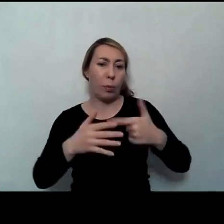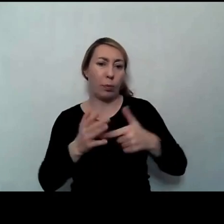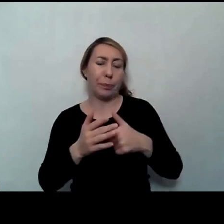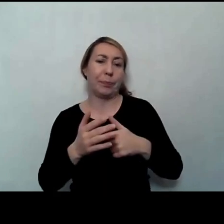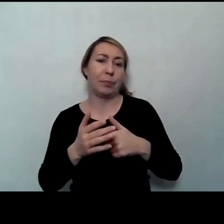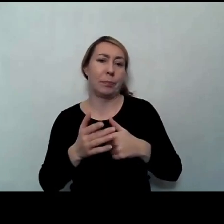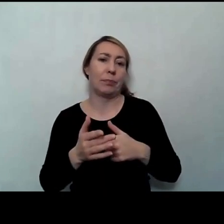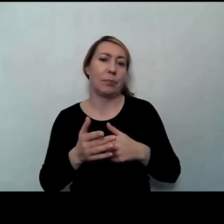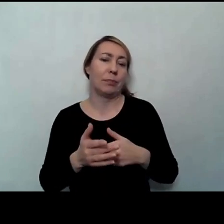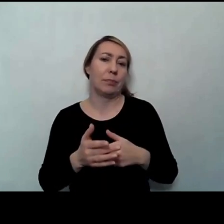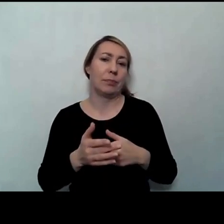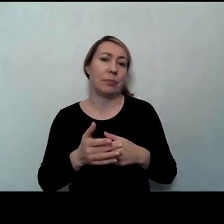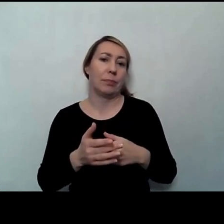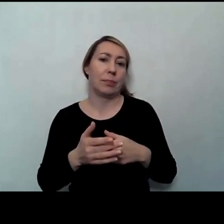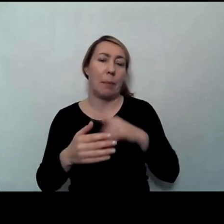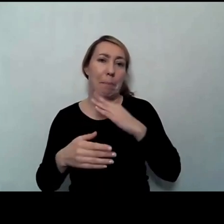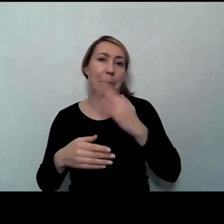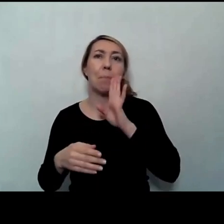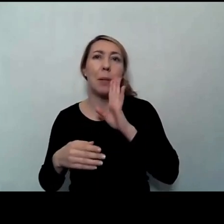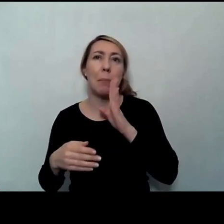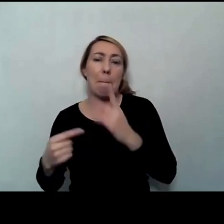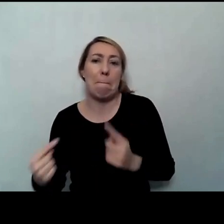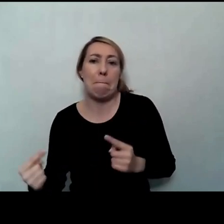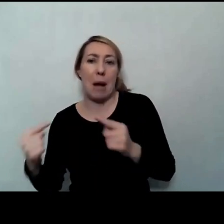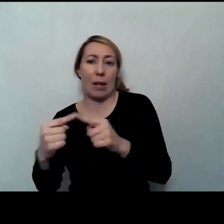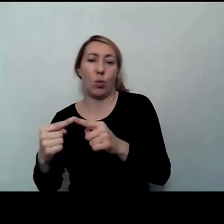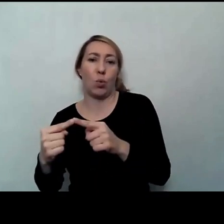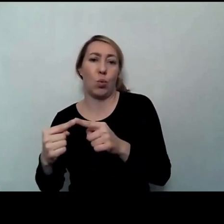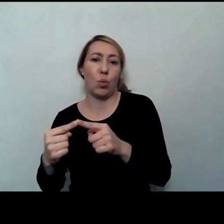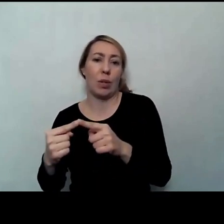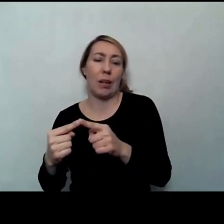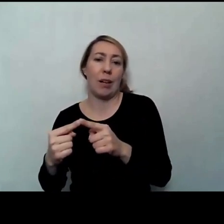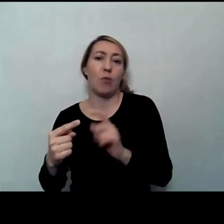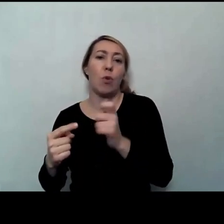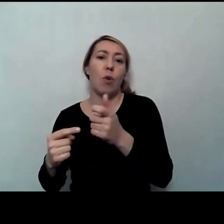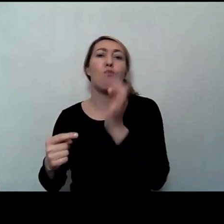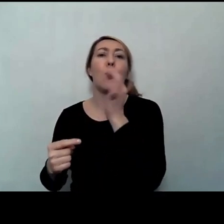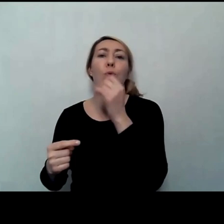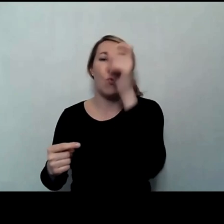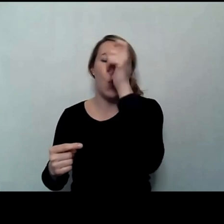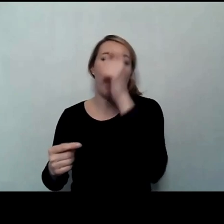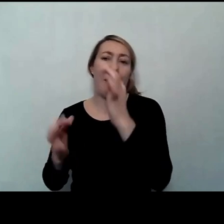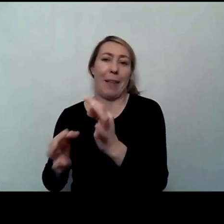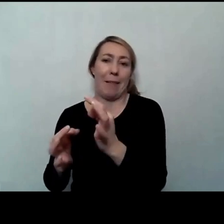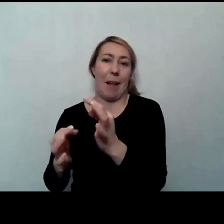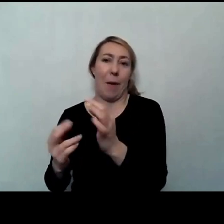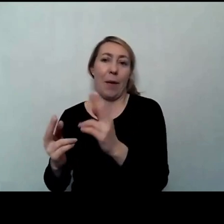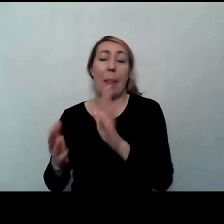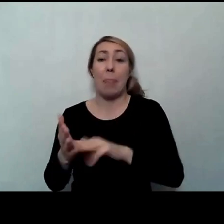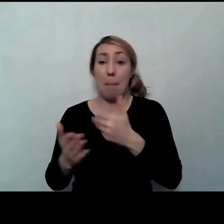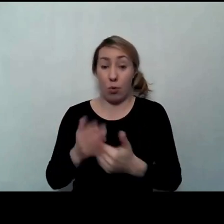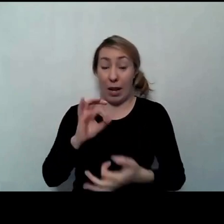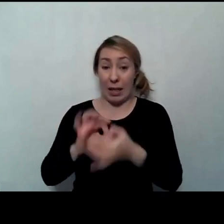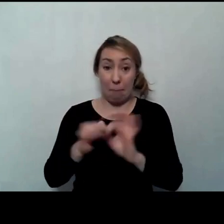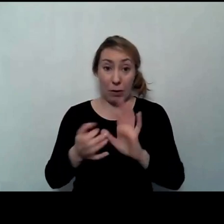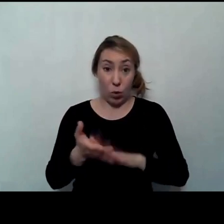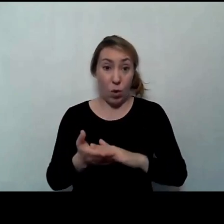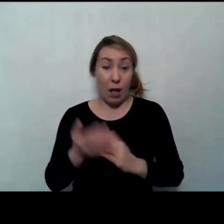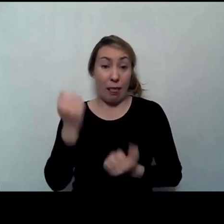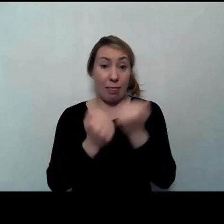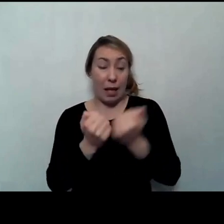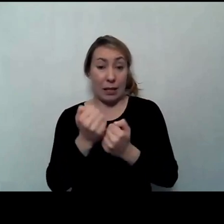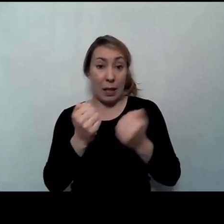bardziej bliska temu, z czym ma do czynienia współcześnie młody człowiek. Gdyby to był test rozwiązywany na